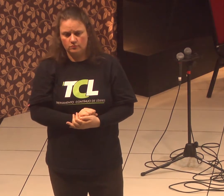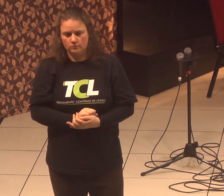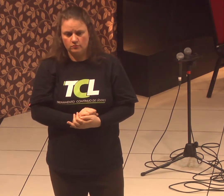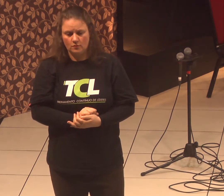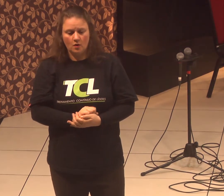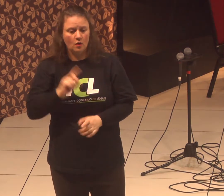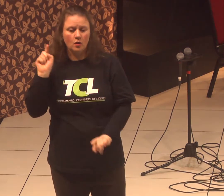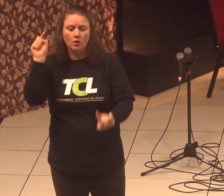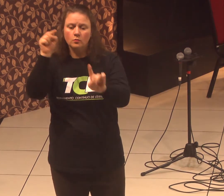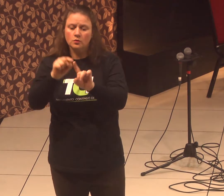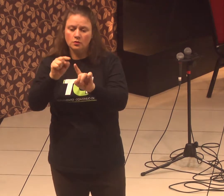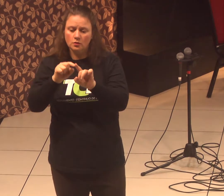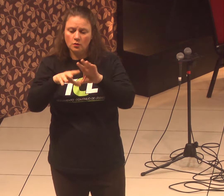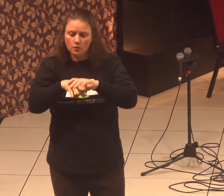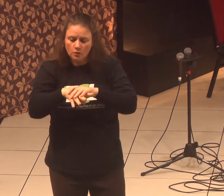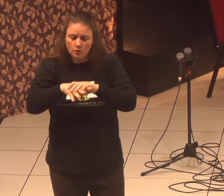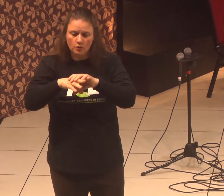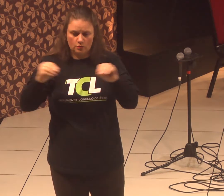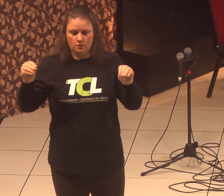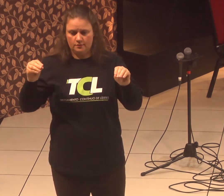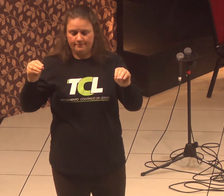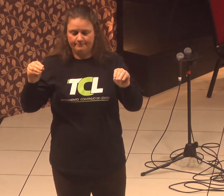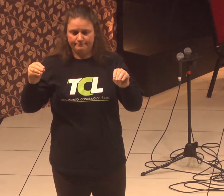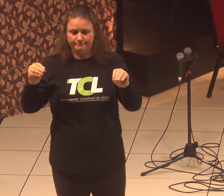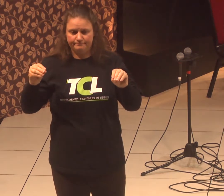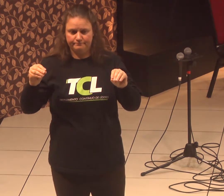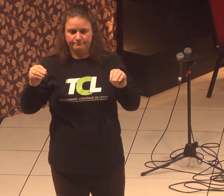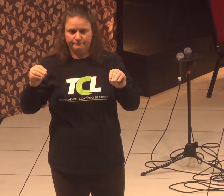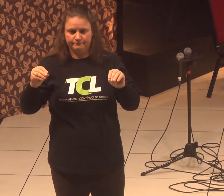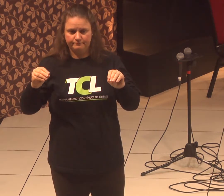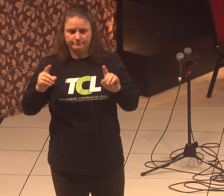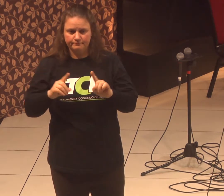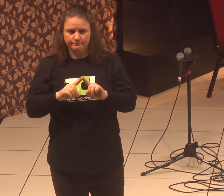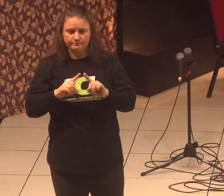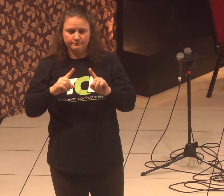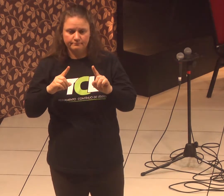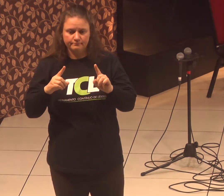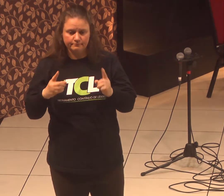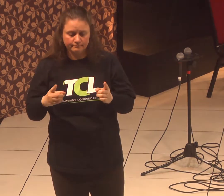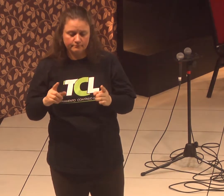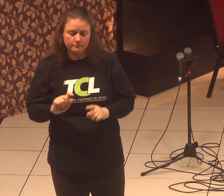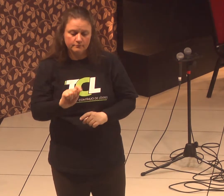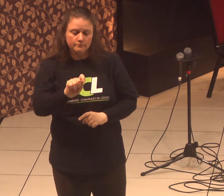cura. Contudo, a cura é para sinalizar.